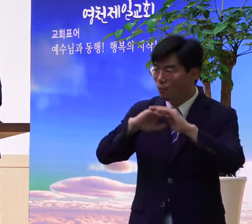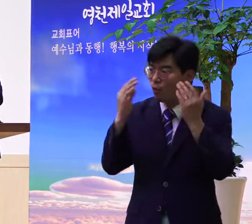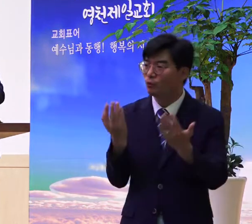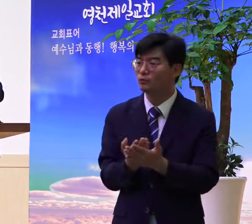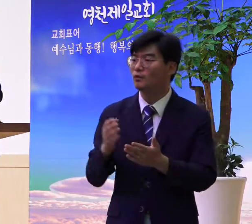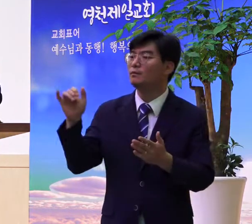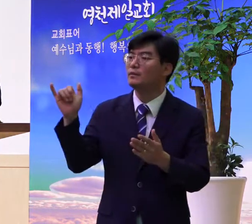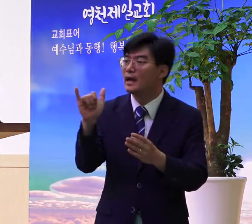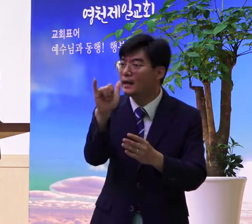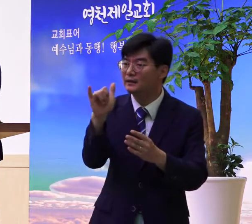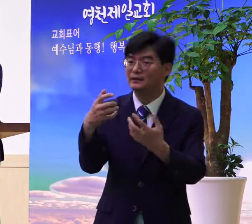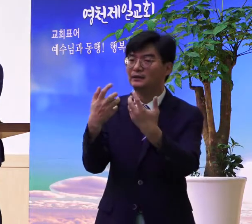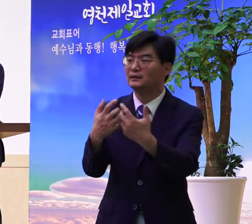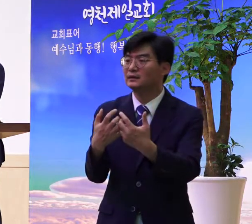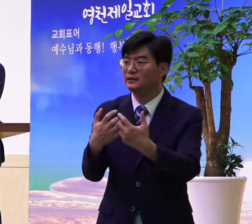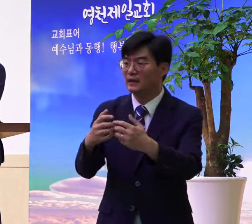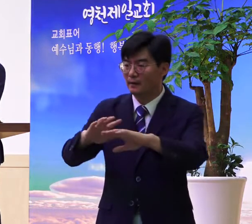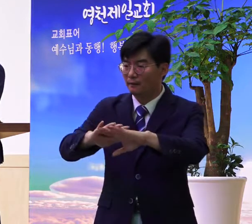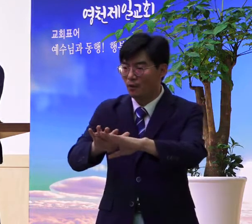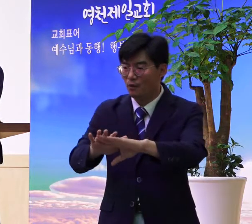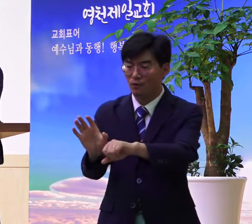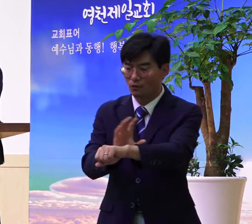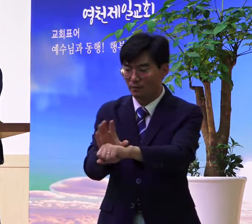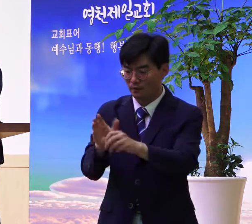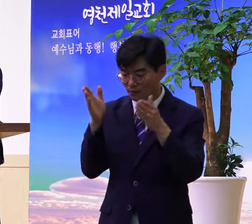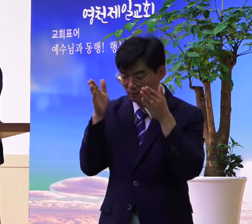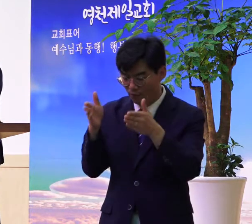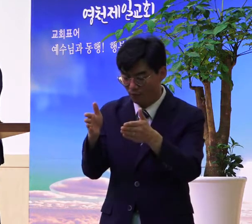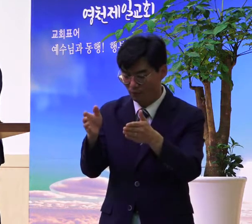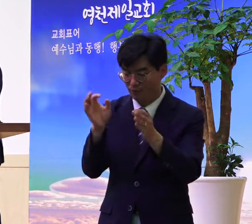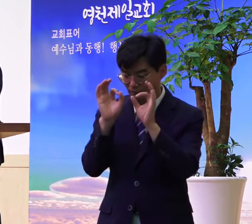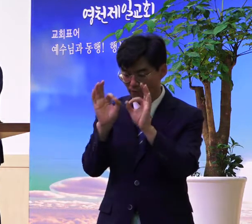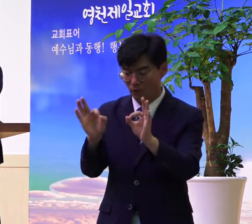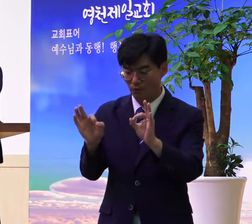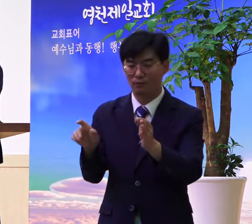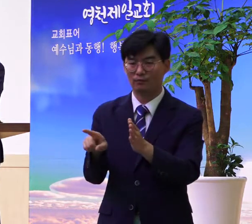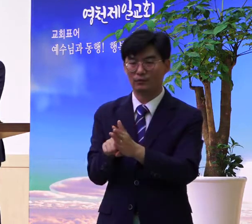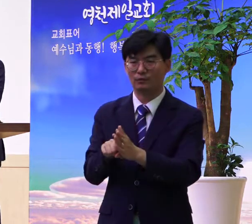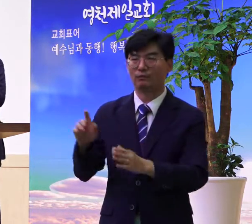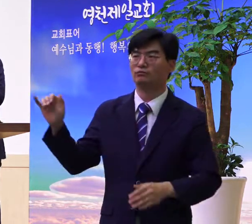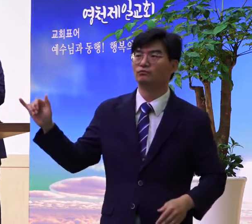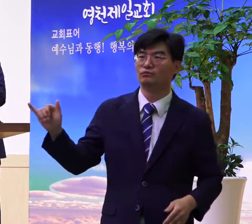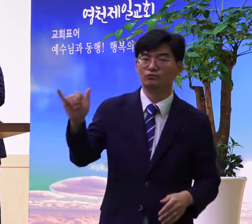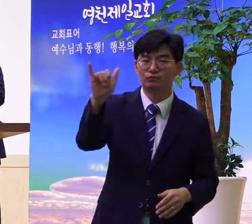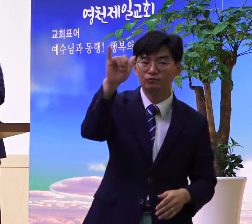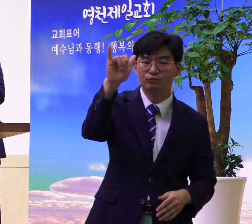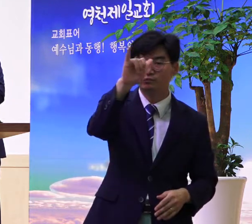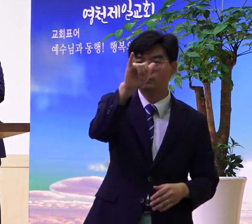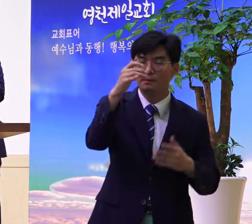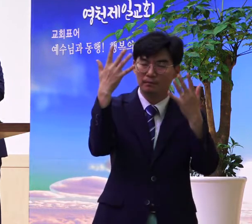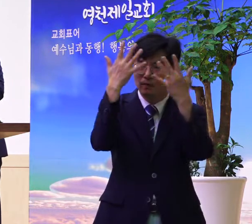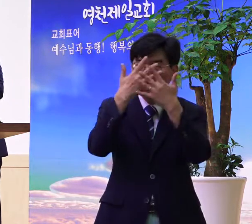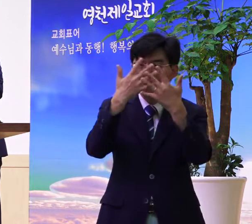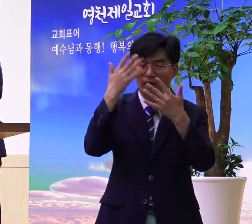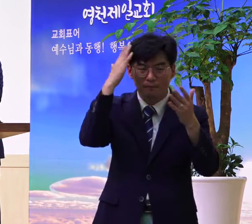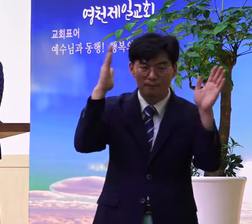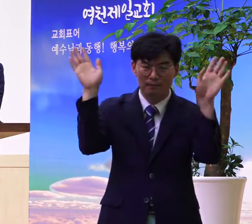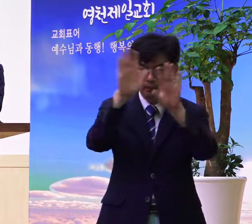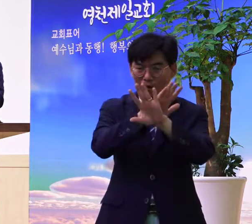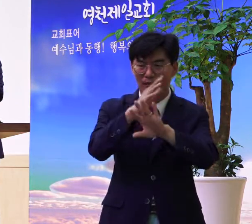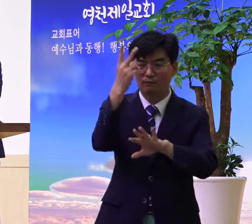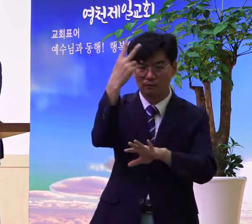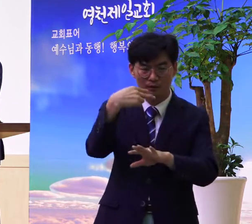들어가거나 구름 속에 들어갔을 때에 자신의 시각과 감각을 의지하면 하늘과 바다를 구분하지 못하고 이